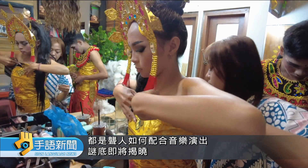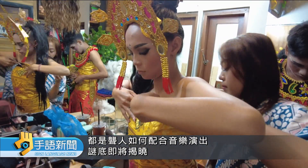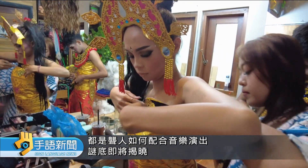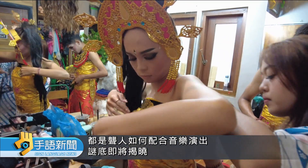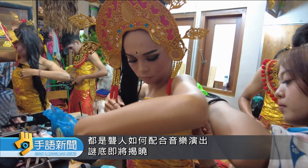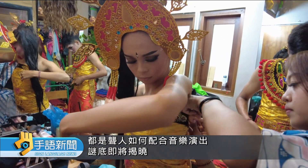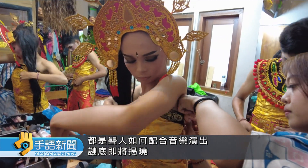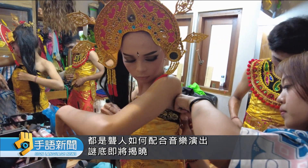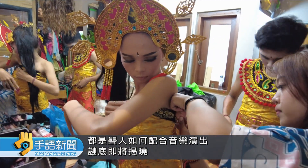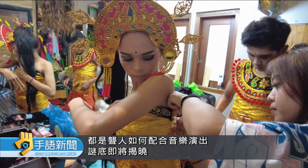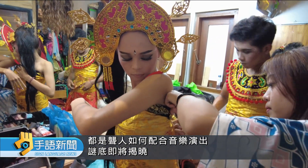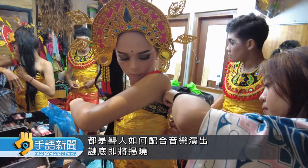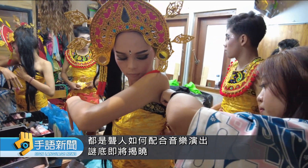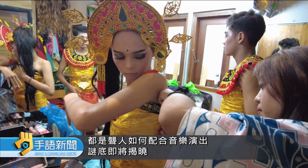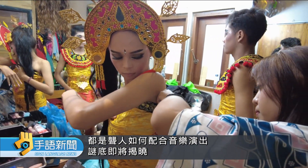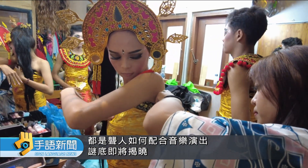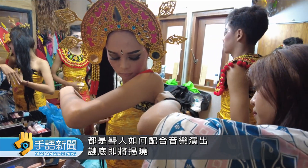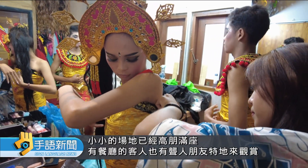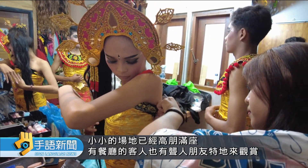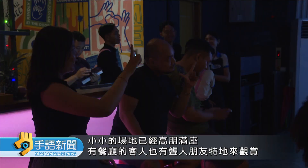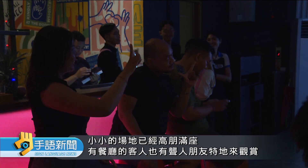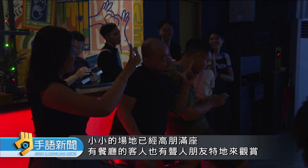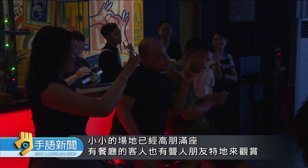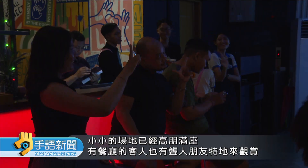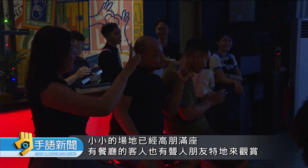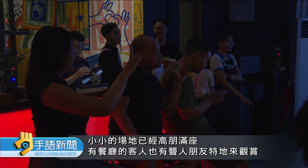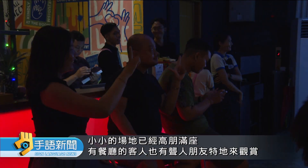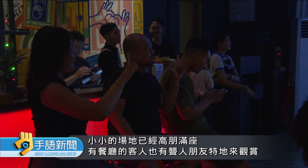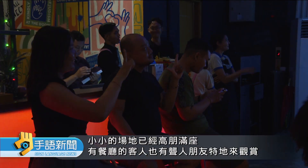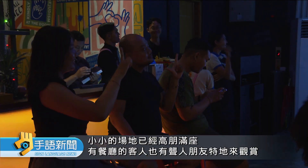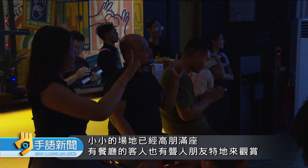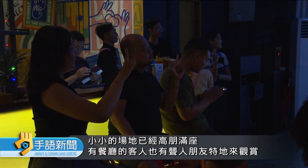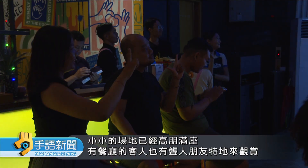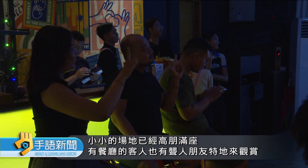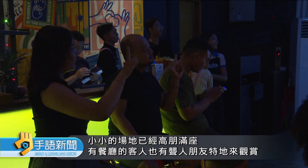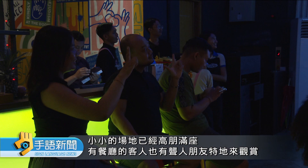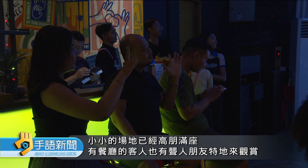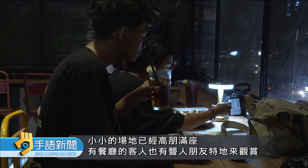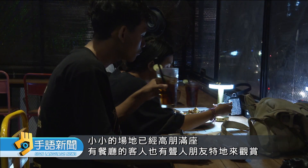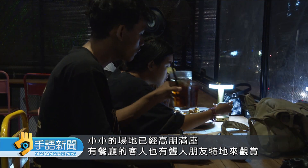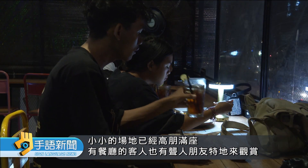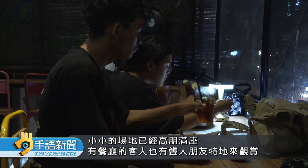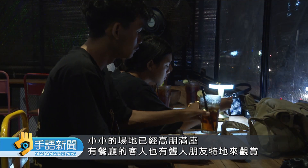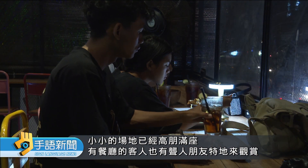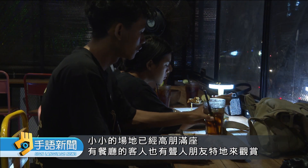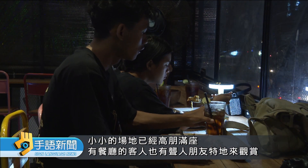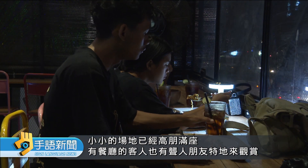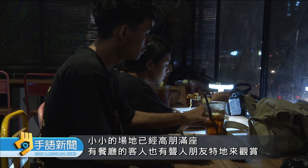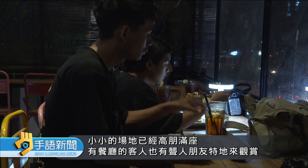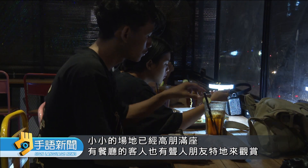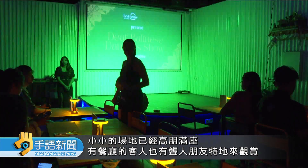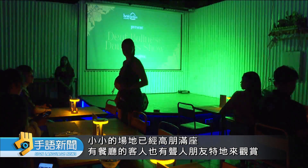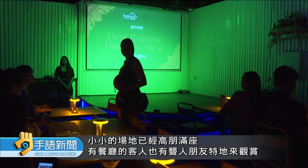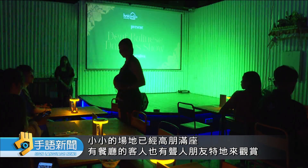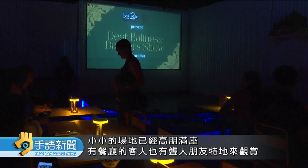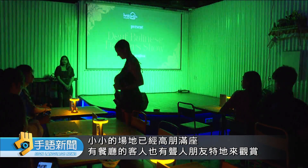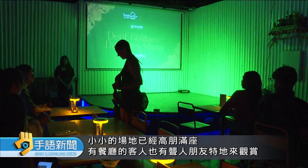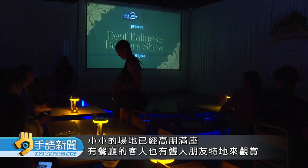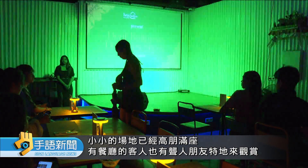出，谜底即将揭晓。小小的场地已经高朋满座，有餐厅的客人，也有聋人朋友